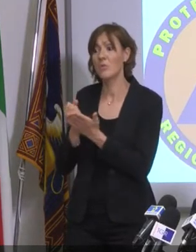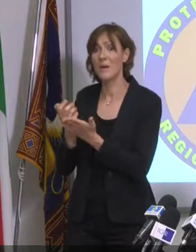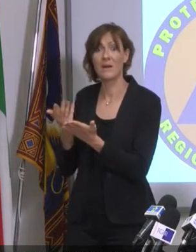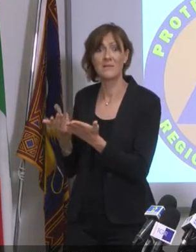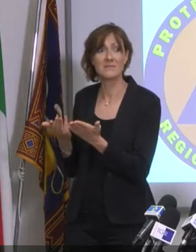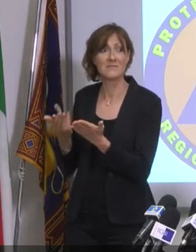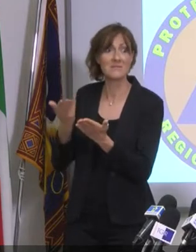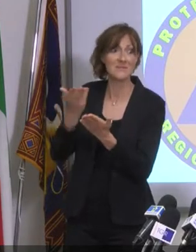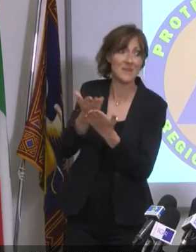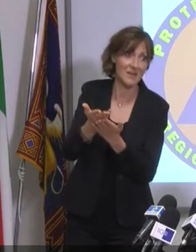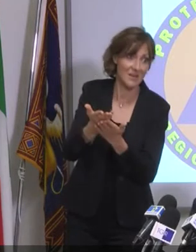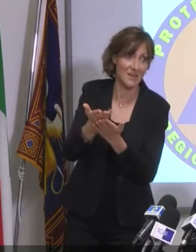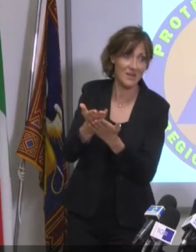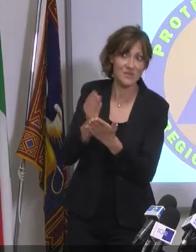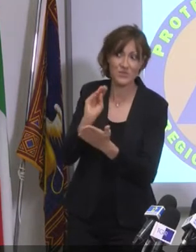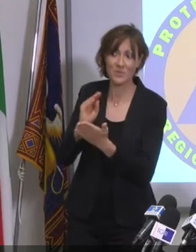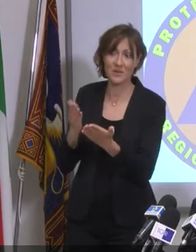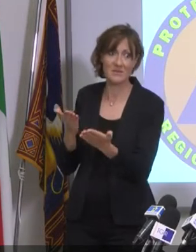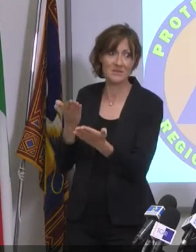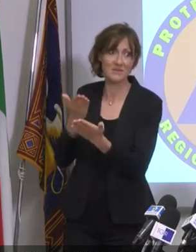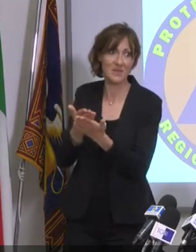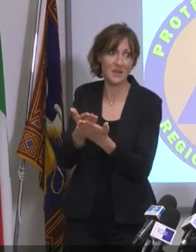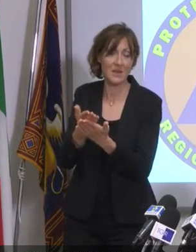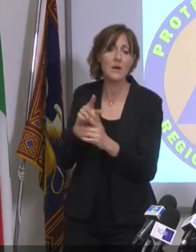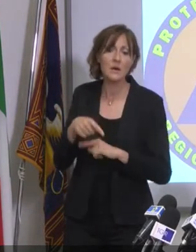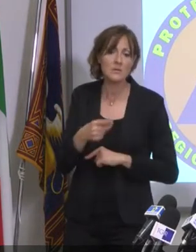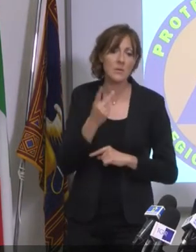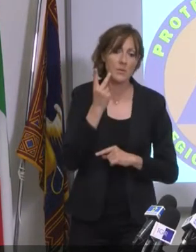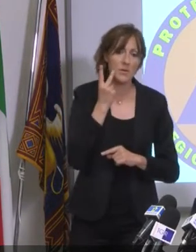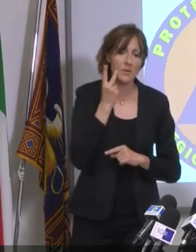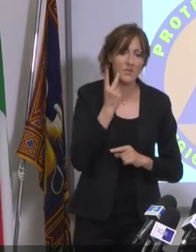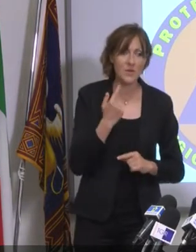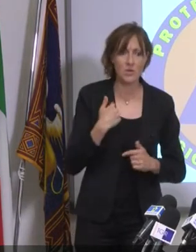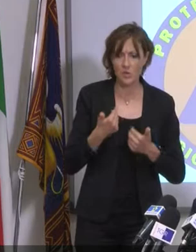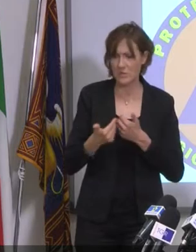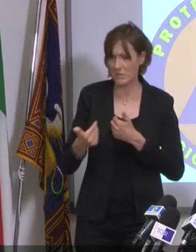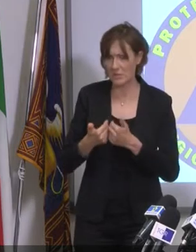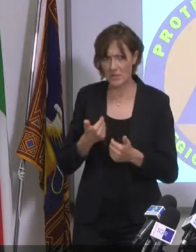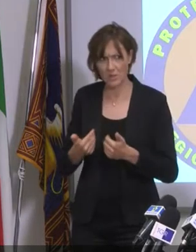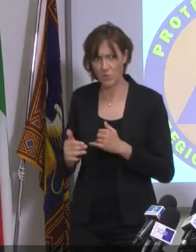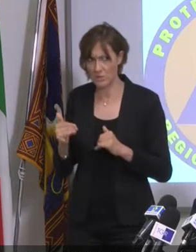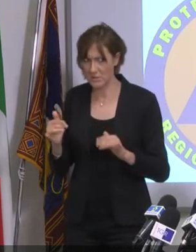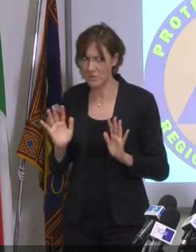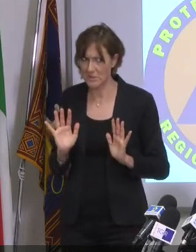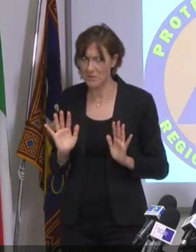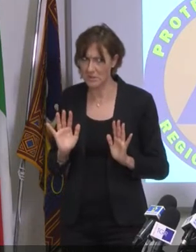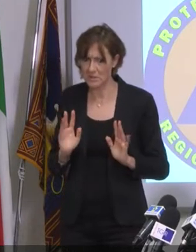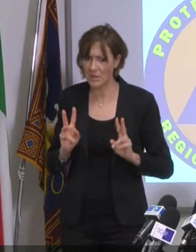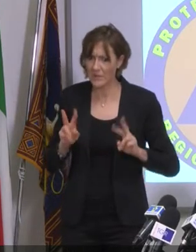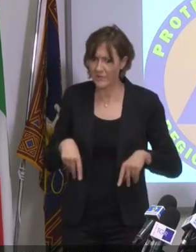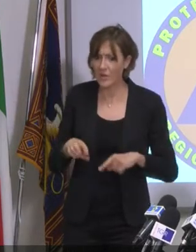dopo di che è pur vero lo dico quelli che mi hanno detto che io faccio di stimoli faccio si è pur vero che